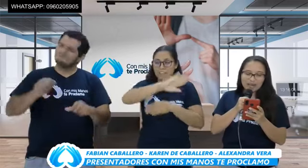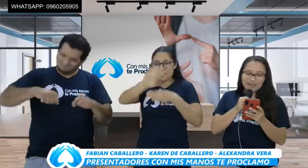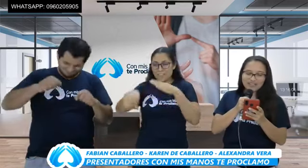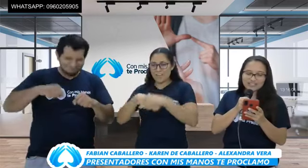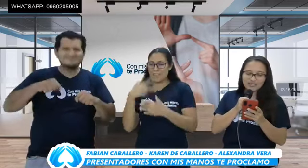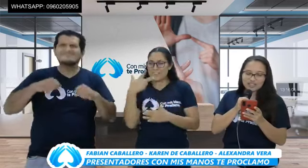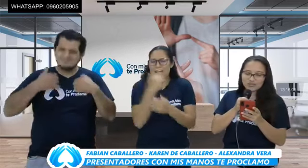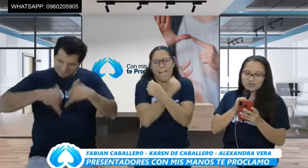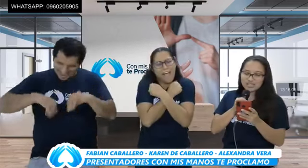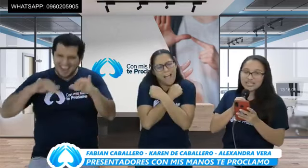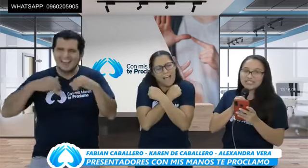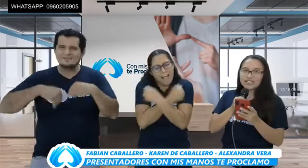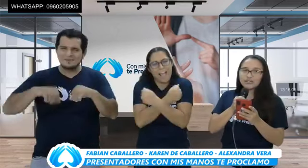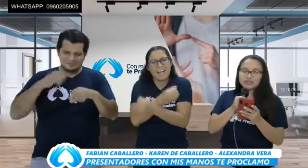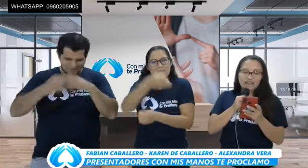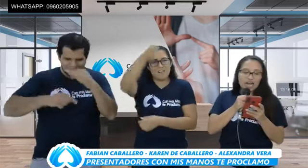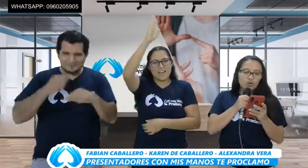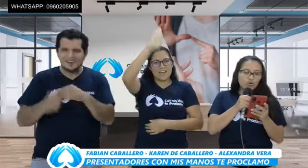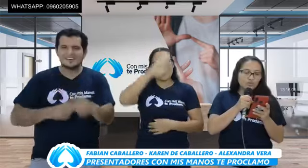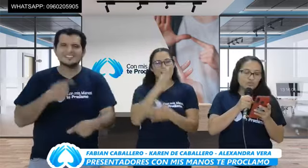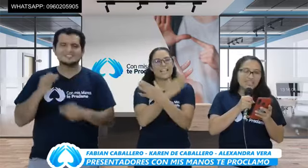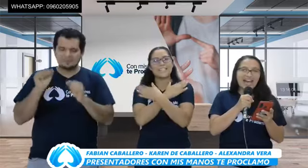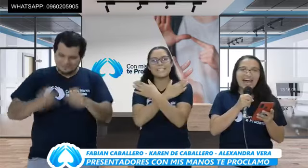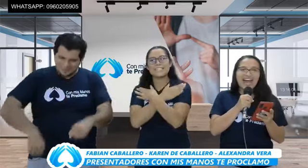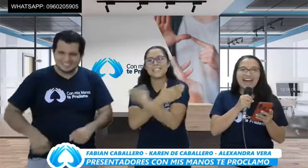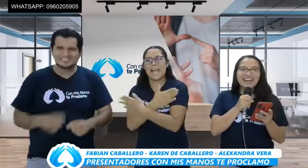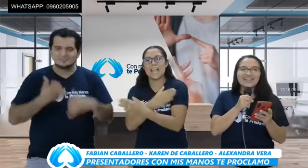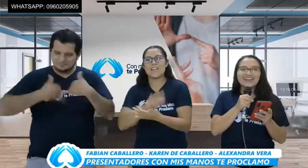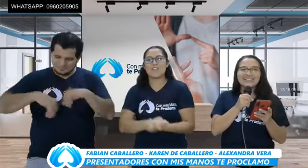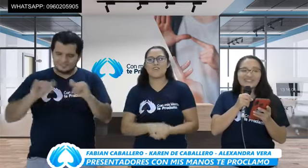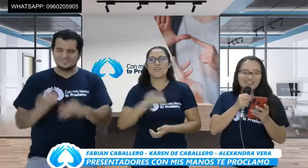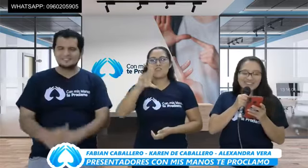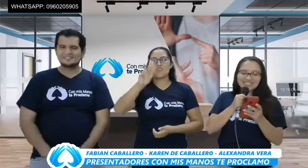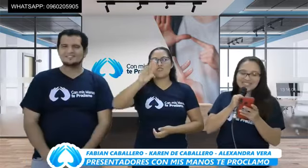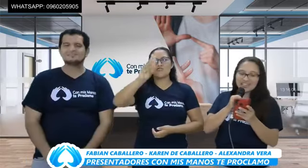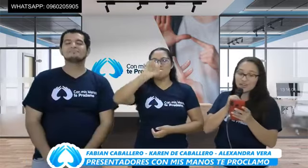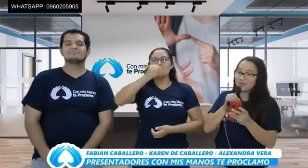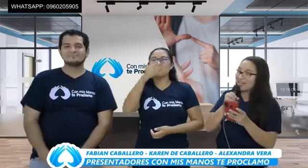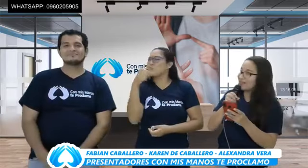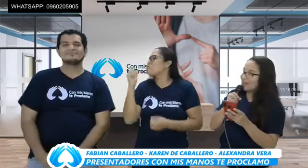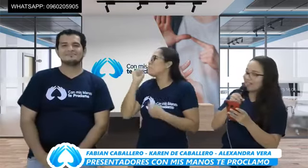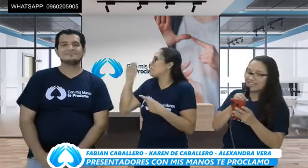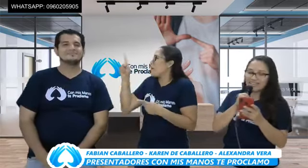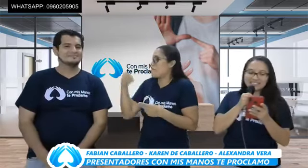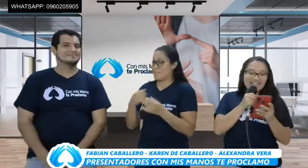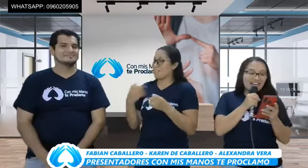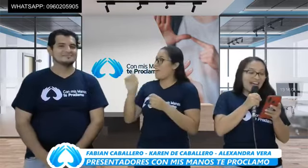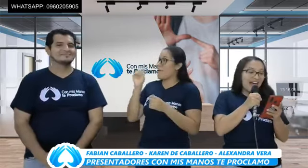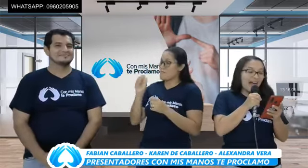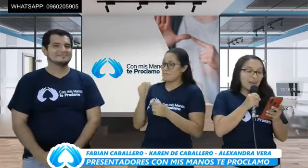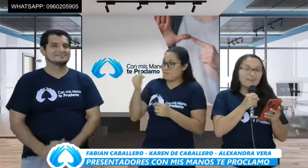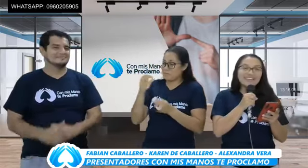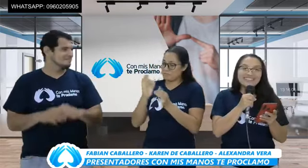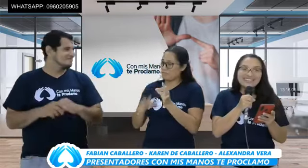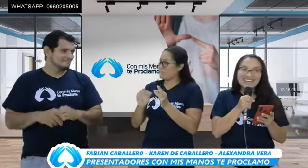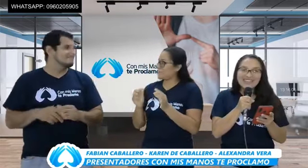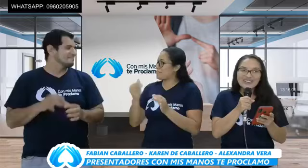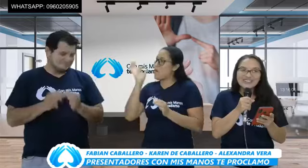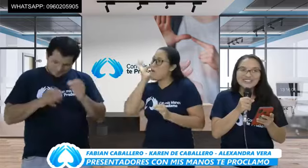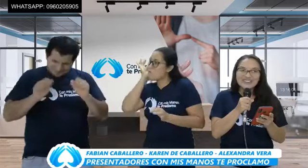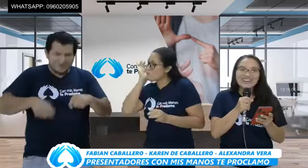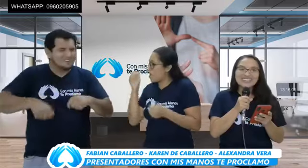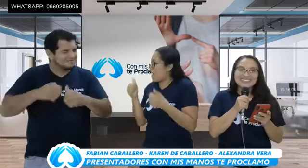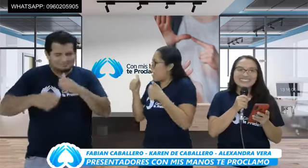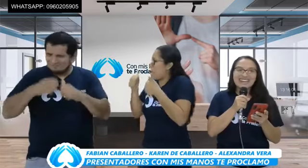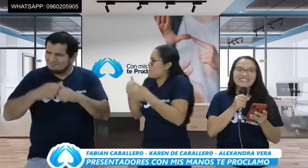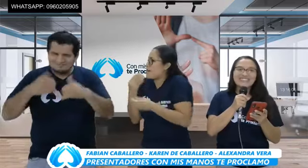13, los ama en el Señor Jesús. Saludos a Luzmi Álava. ¿Qué puedes decir de aquello? Mira, Fabi, que ya están aprendiendo